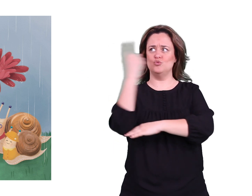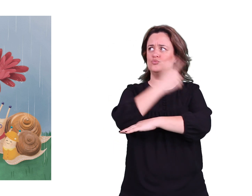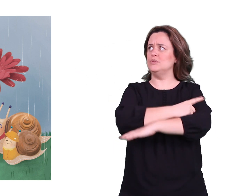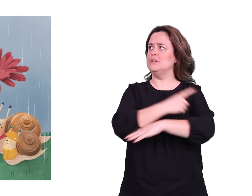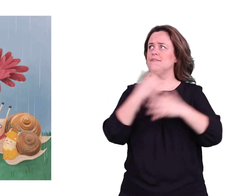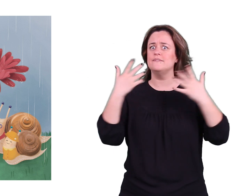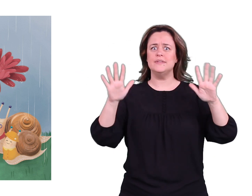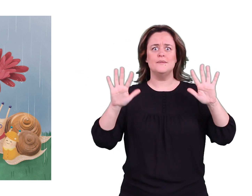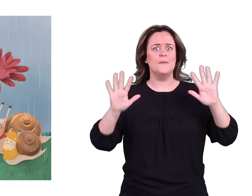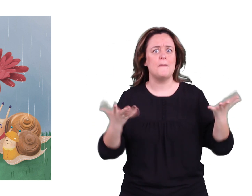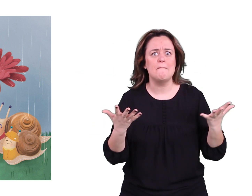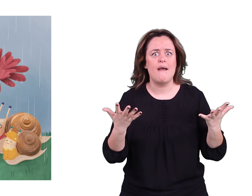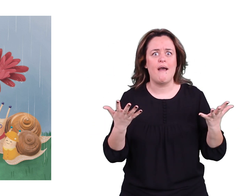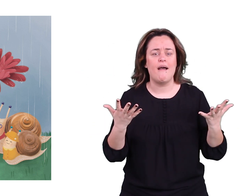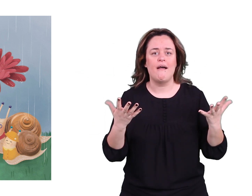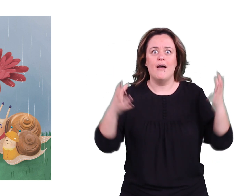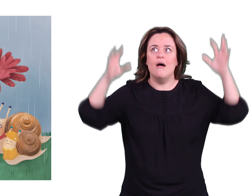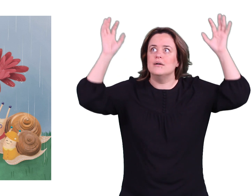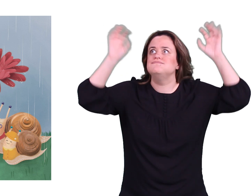vient clore la journée.